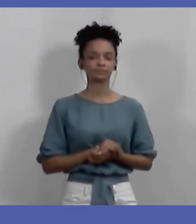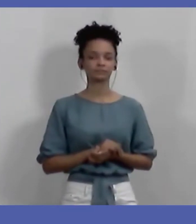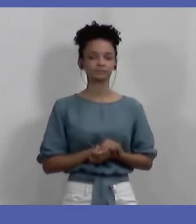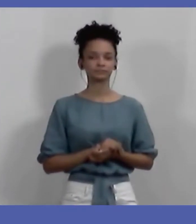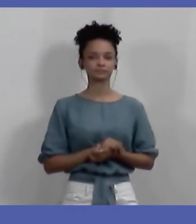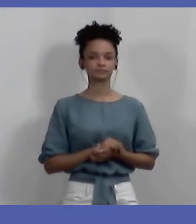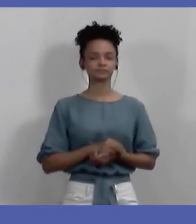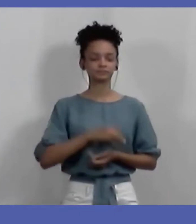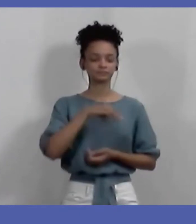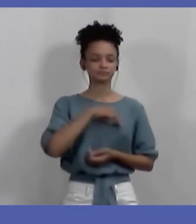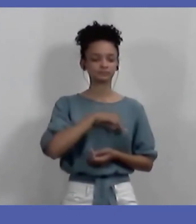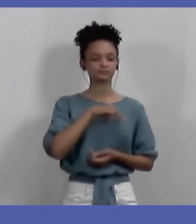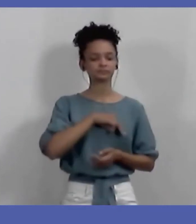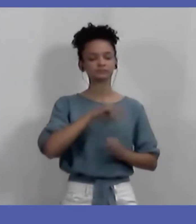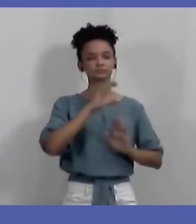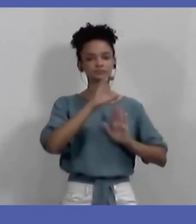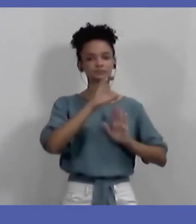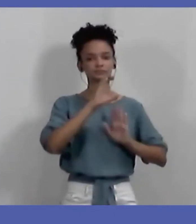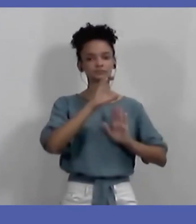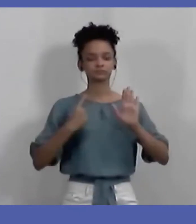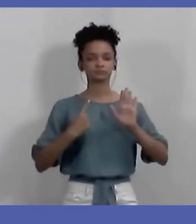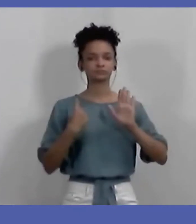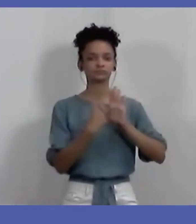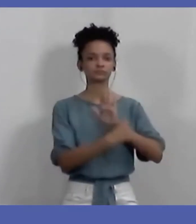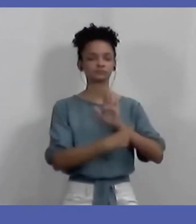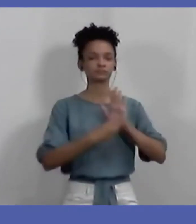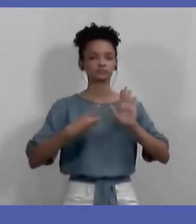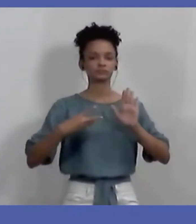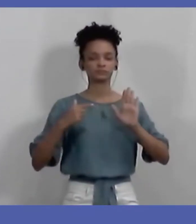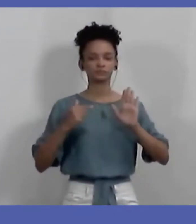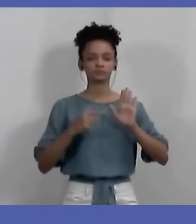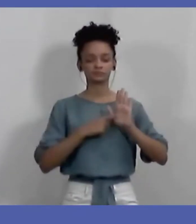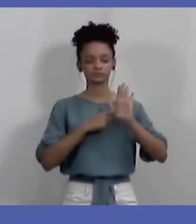Marcos 1:37 é que ele fala assim.